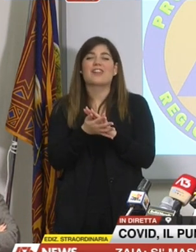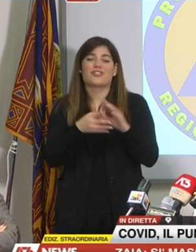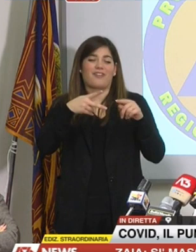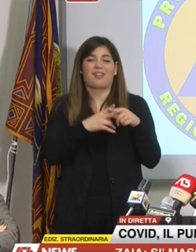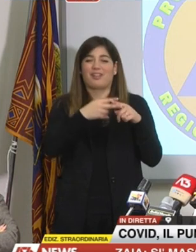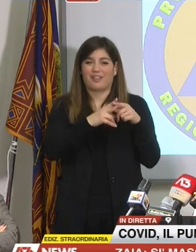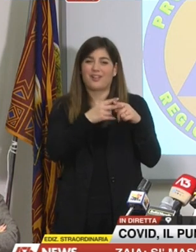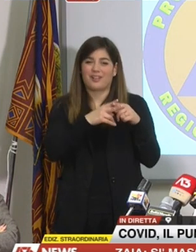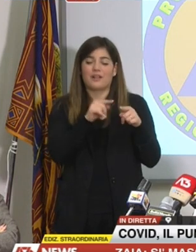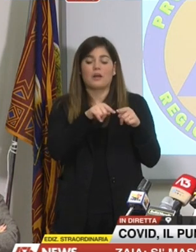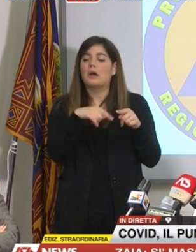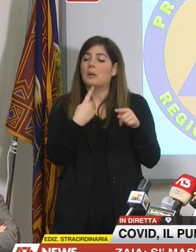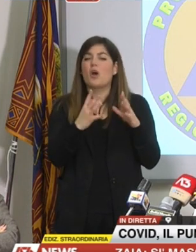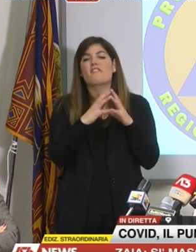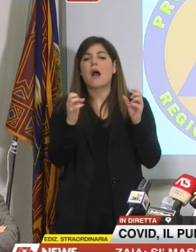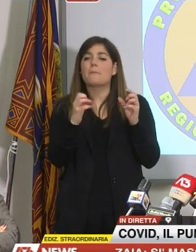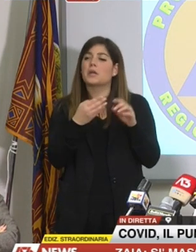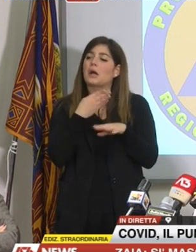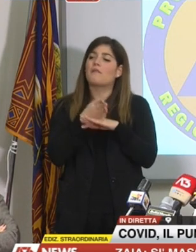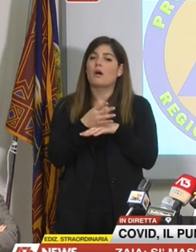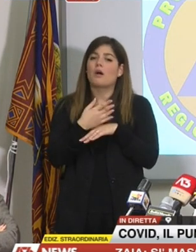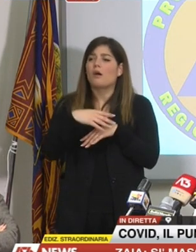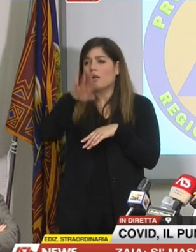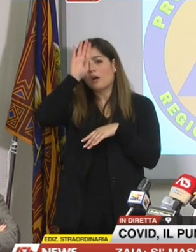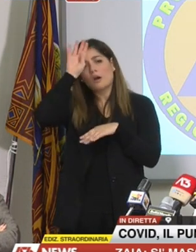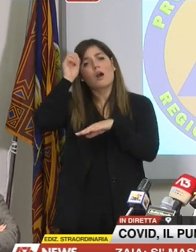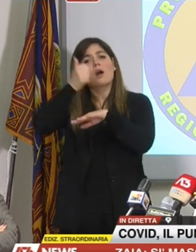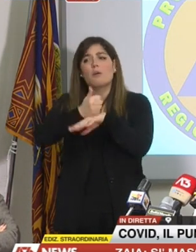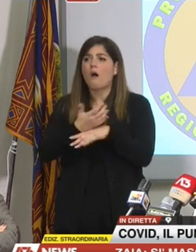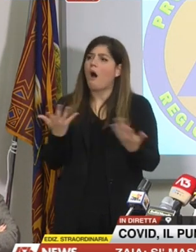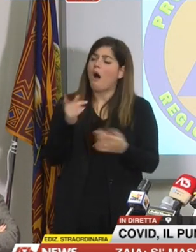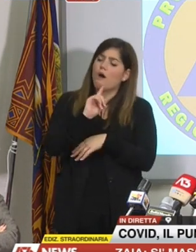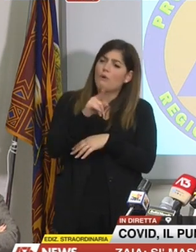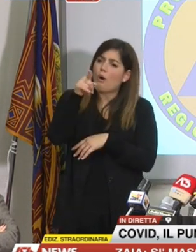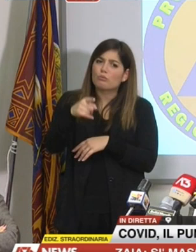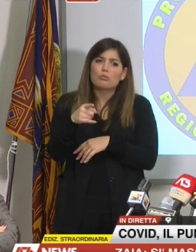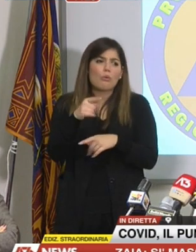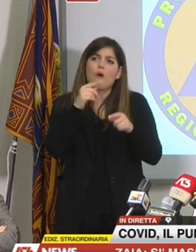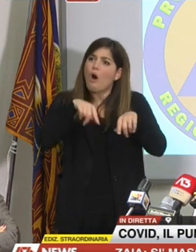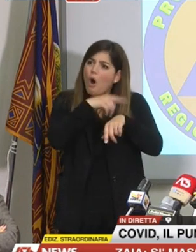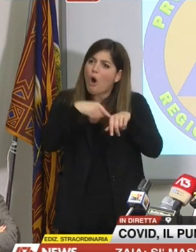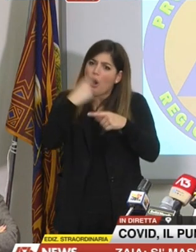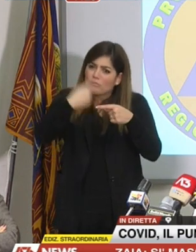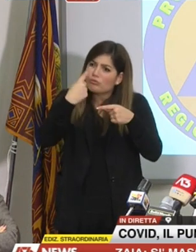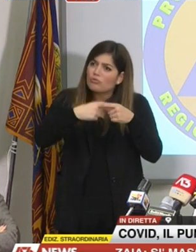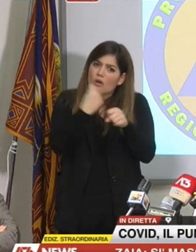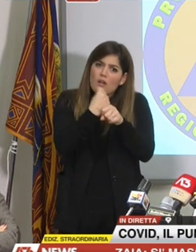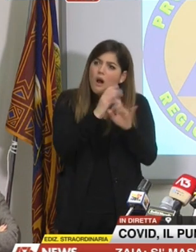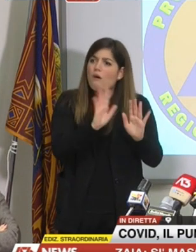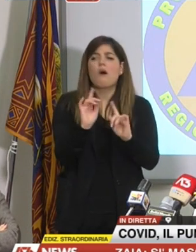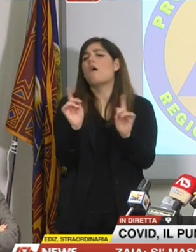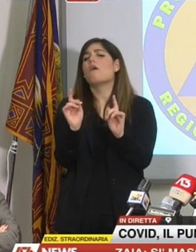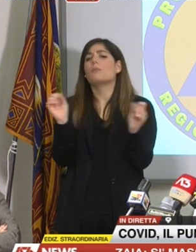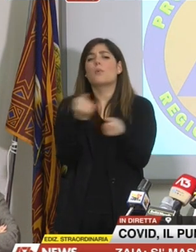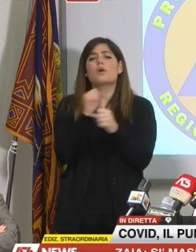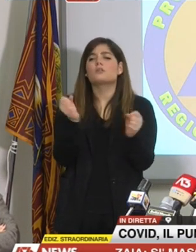fabbrica, dall'imprenditore, a dire ma tu non puoi fargli fare queste ore giornaliere di lavoro o non puoi